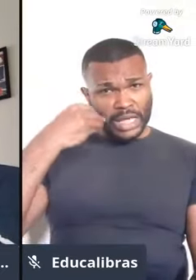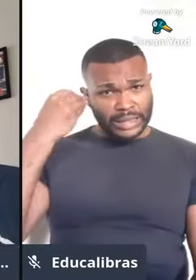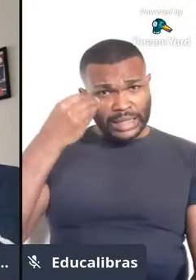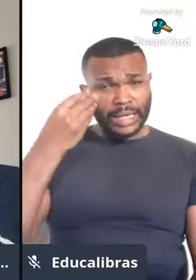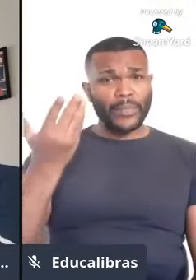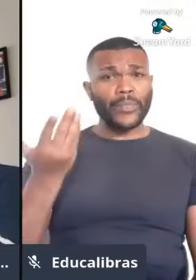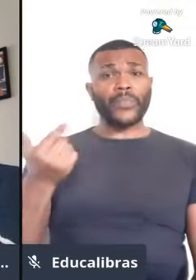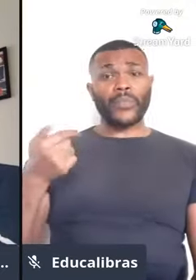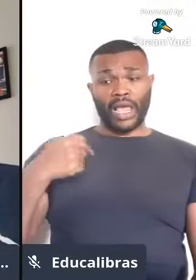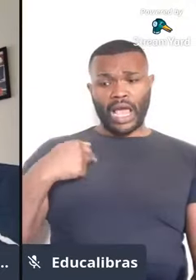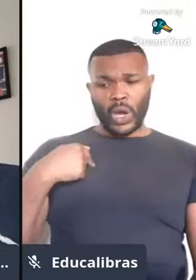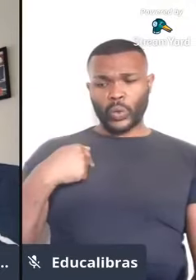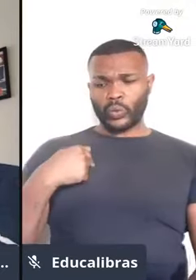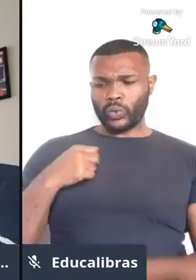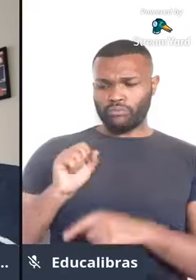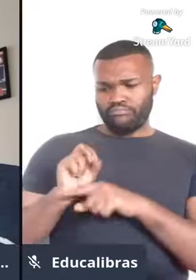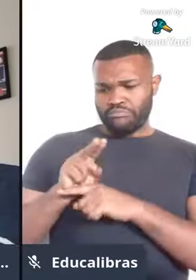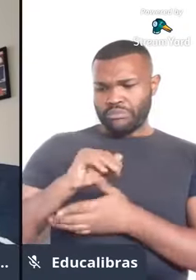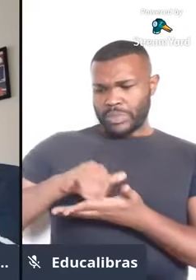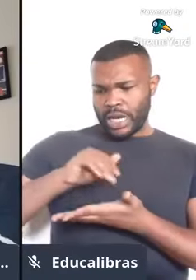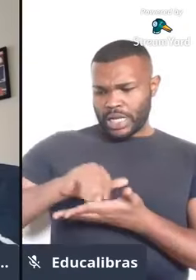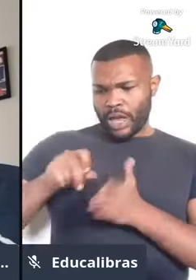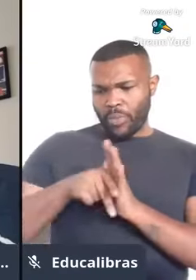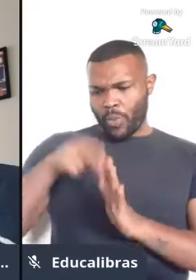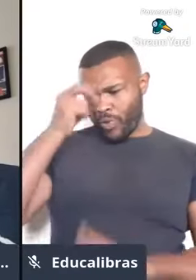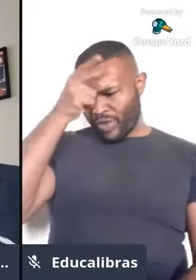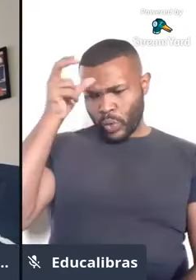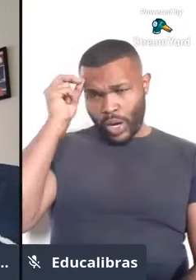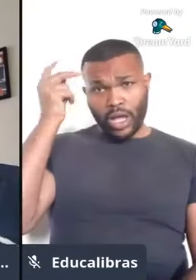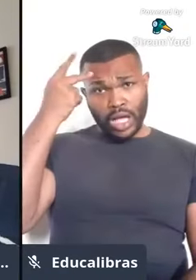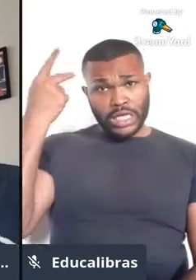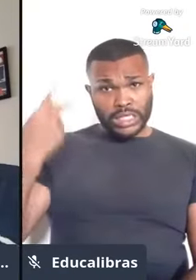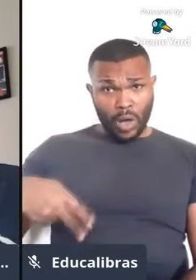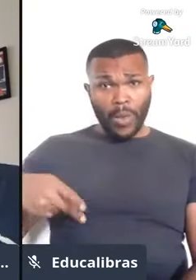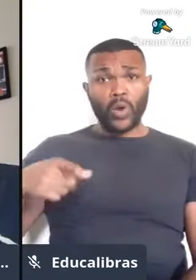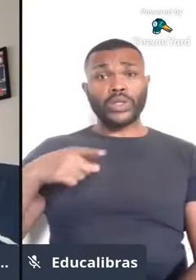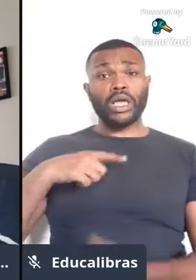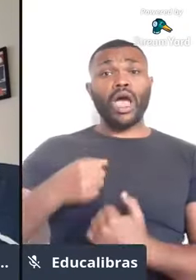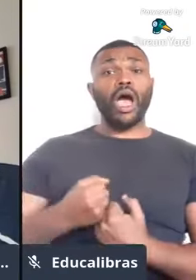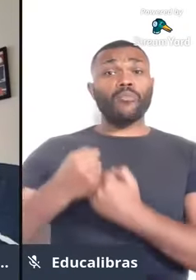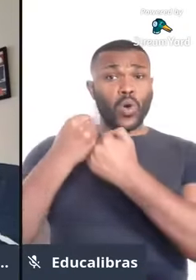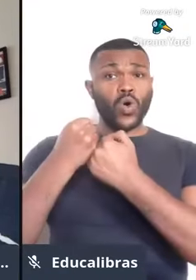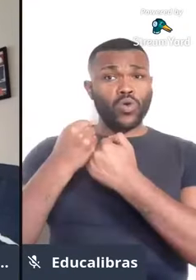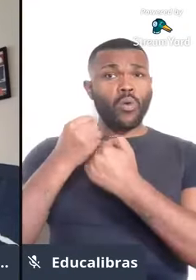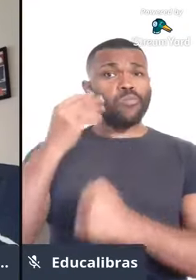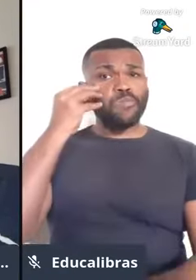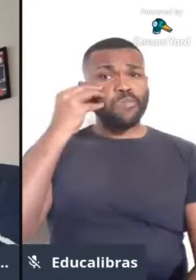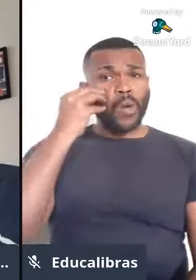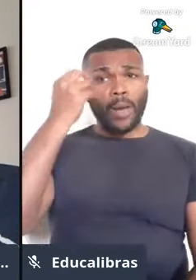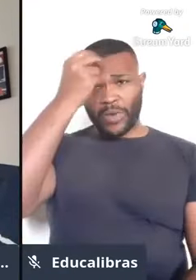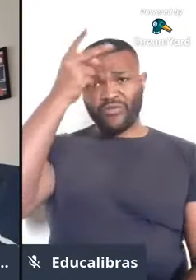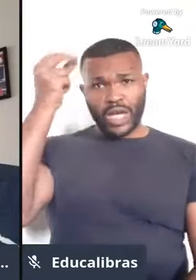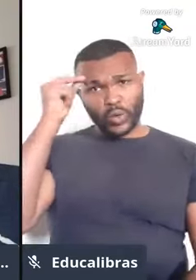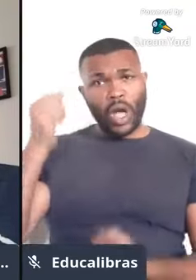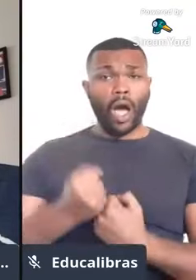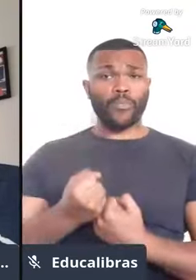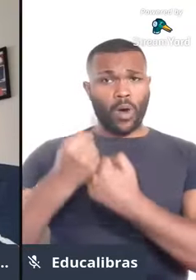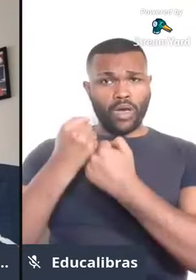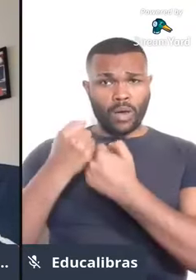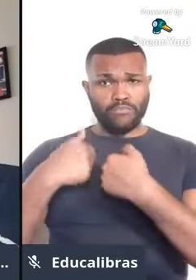secretário municipal em São Paulo. A gente tem muito apoio do prefeito Bruno Covas e tudo mais, mas sim,